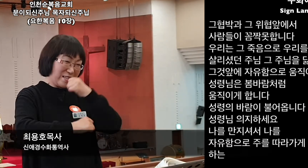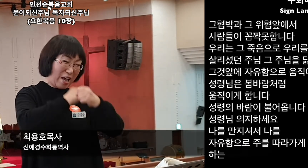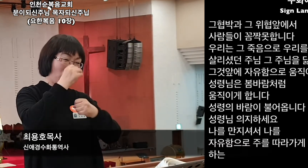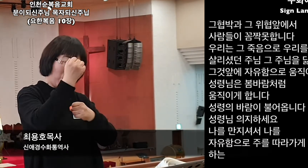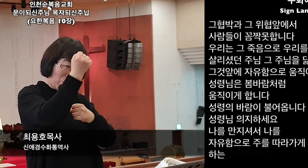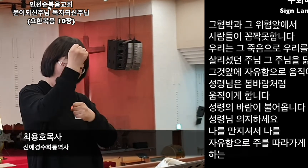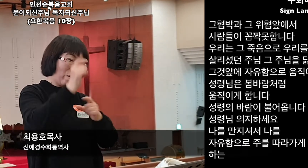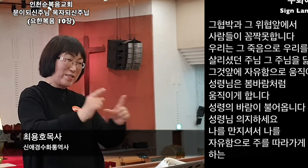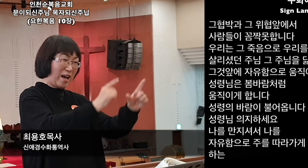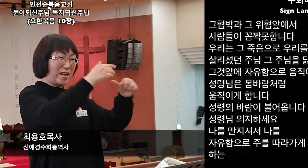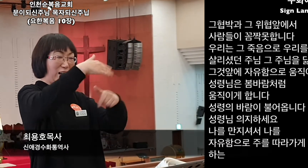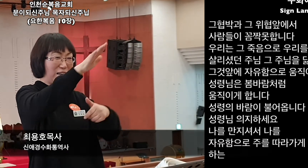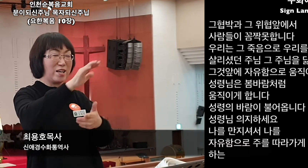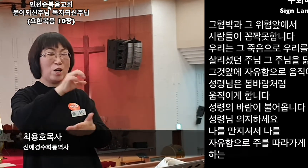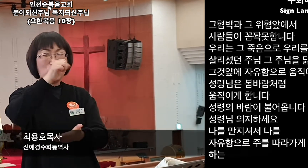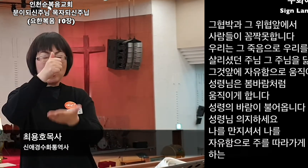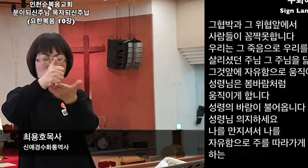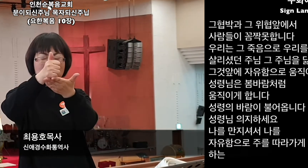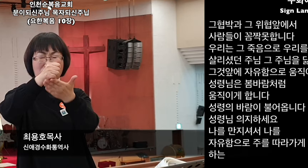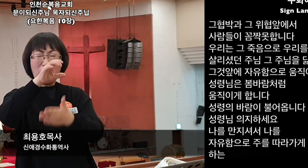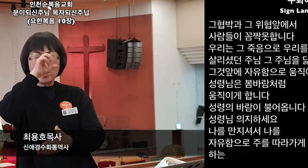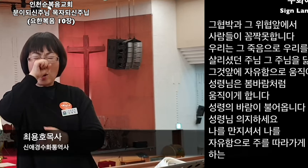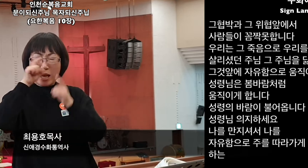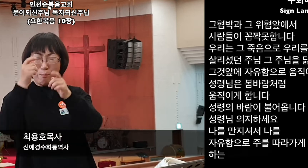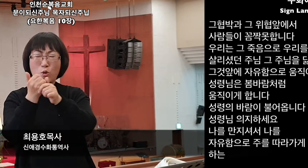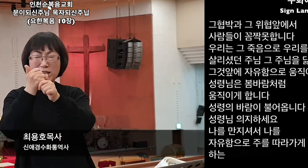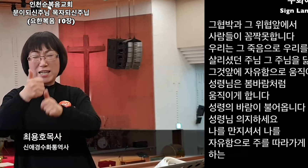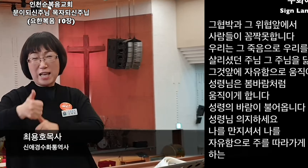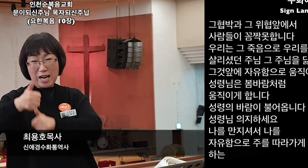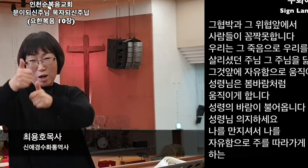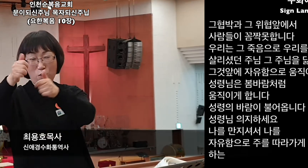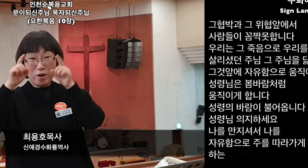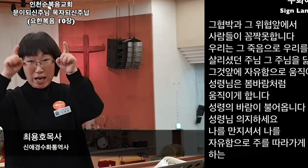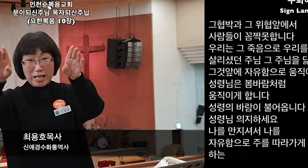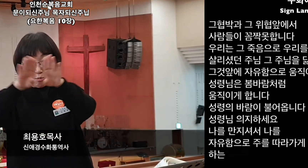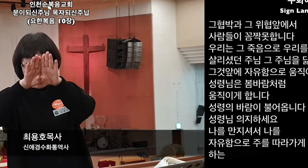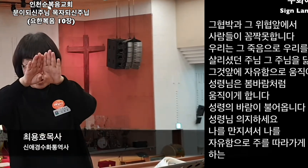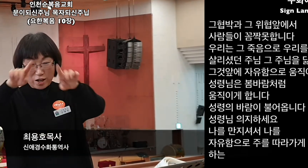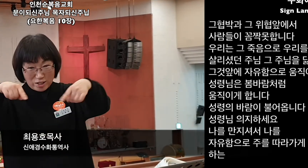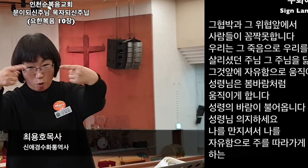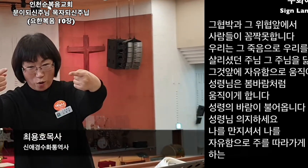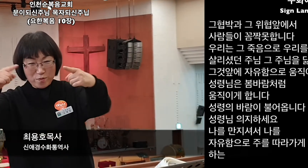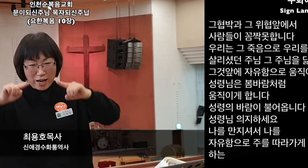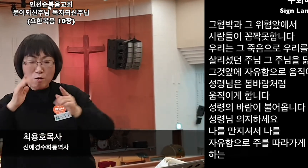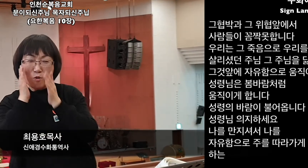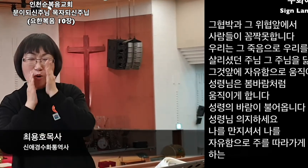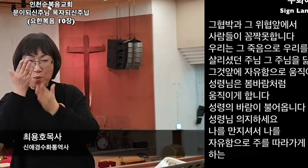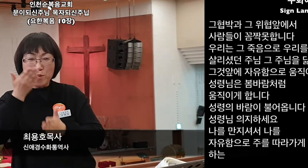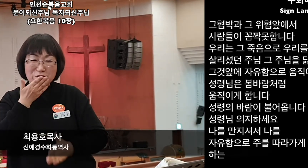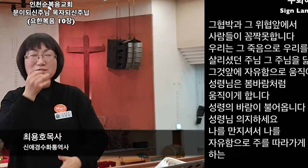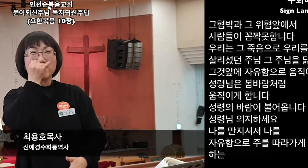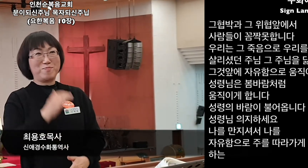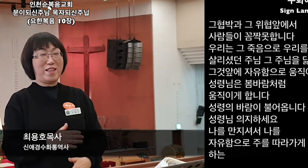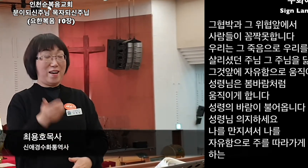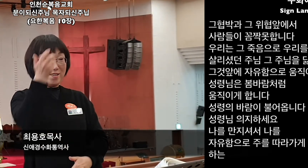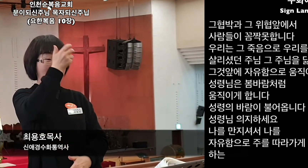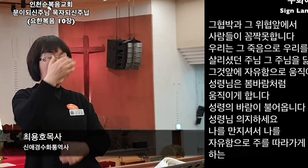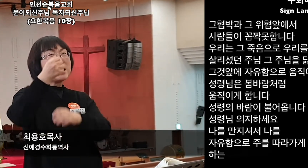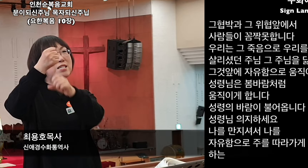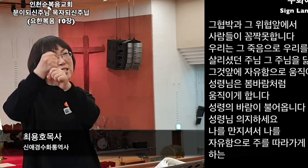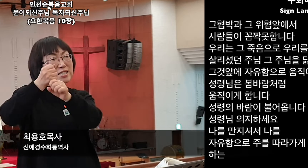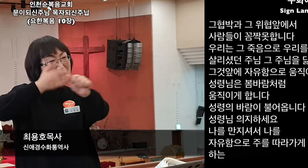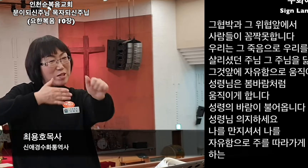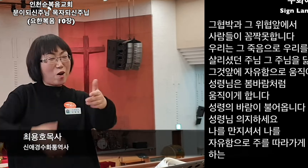자유함으로 사랑하는 주님 선한 목자를 따라가고 그 양의 문으로 들어오고 나가며 꼴을 얻을 수 있어요. 성령님